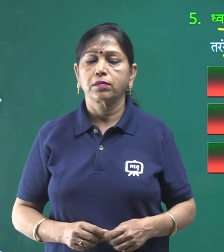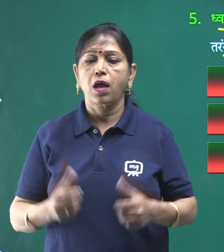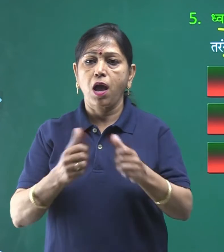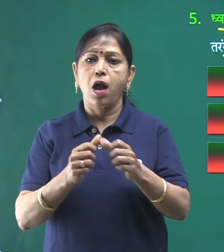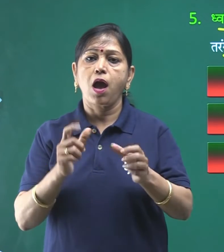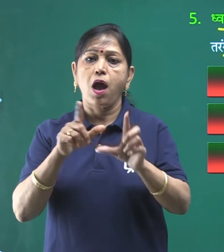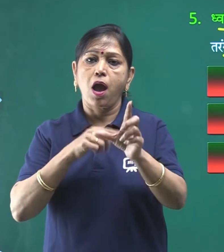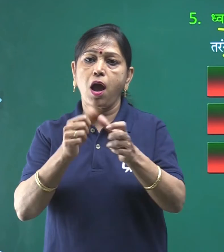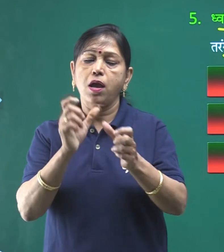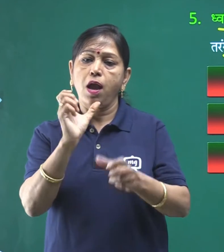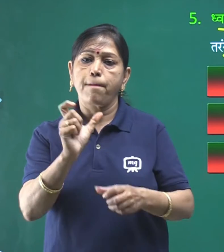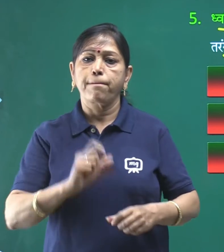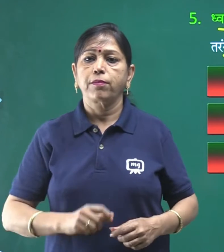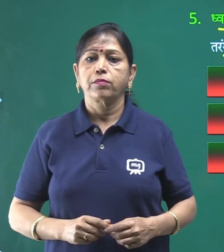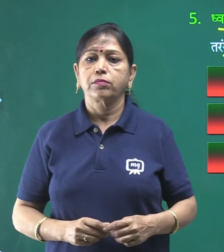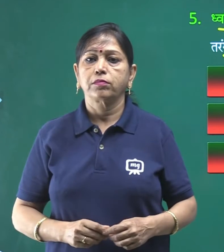आयाम,